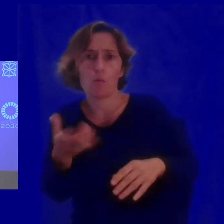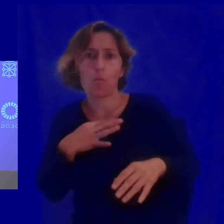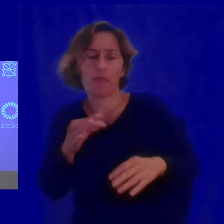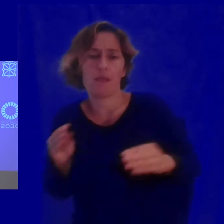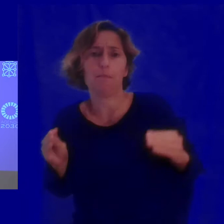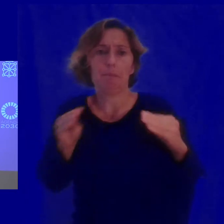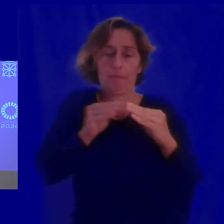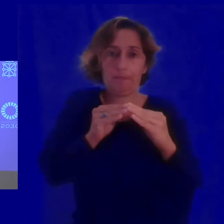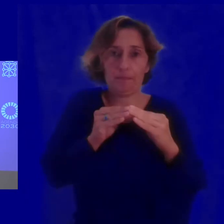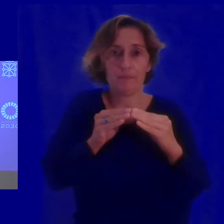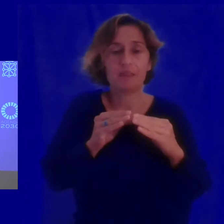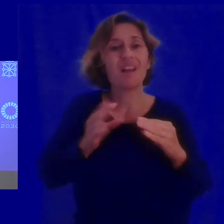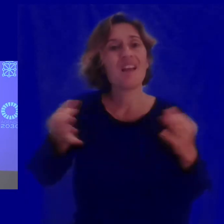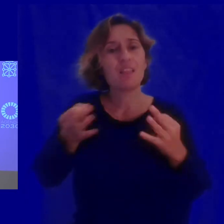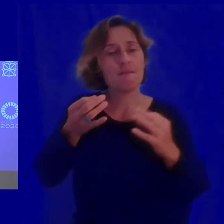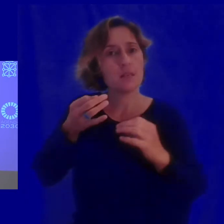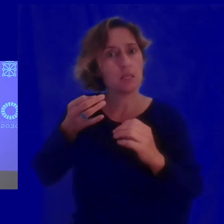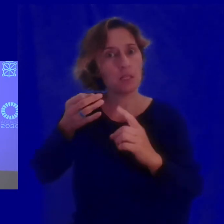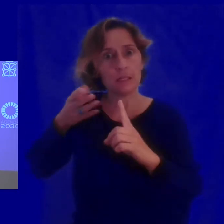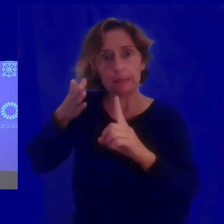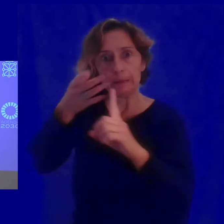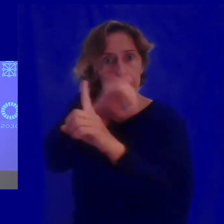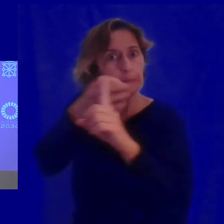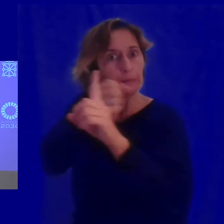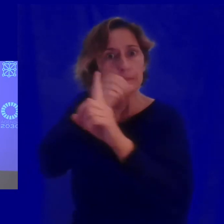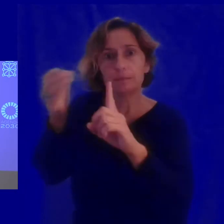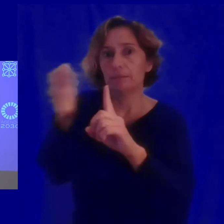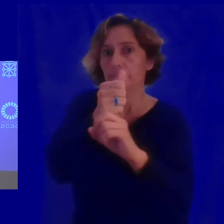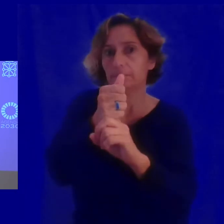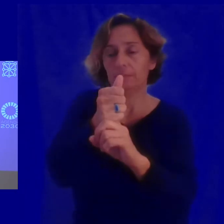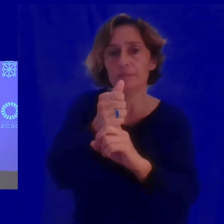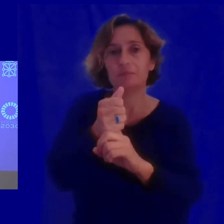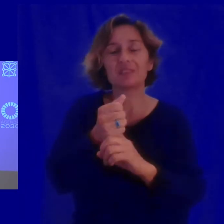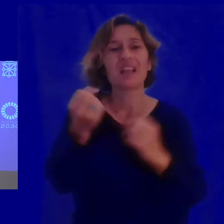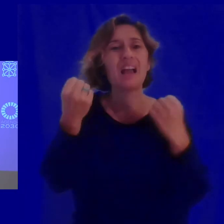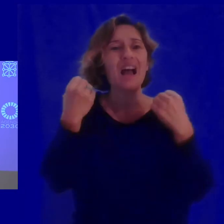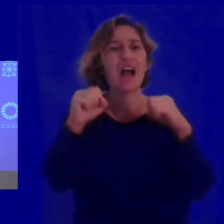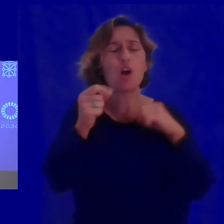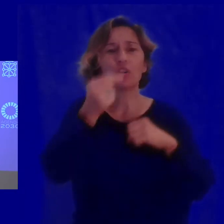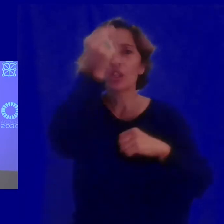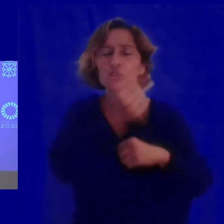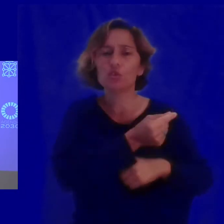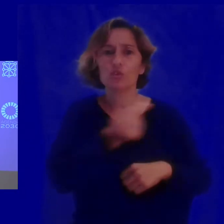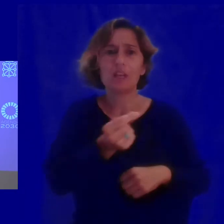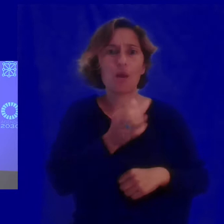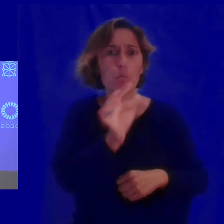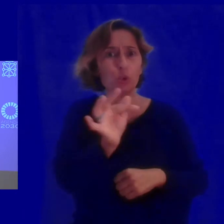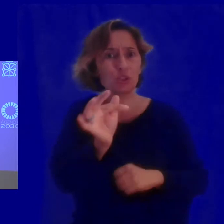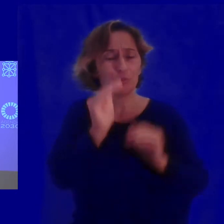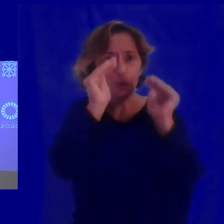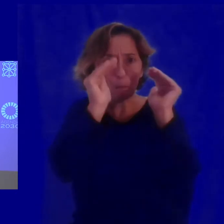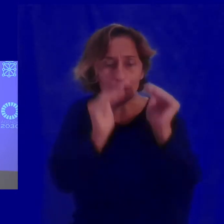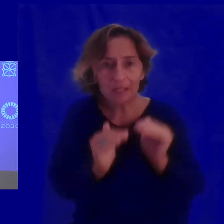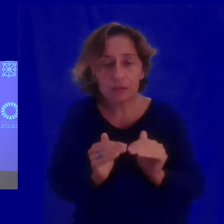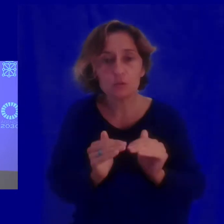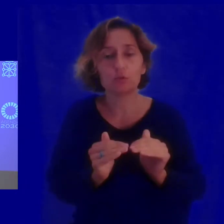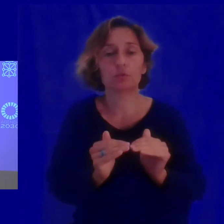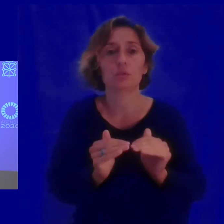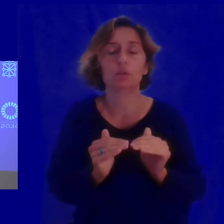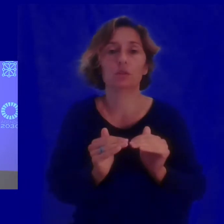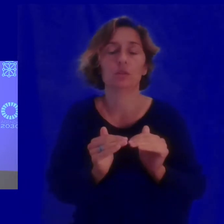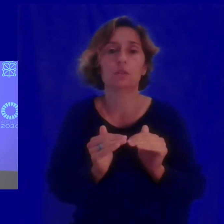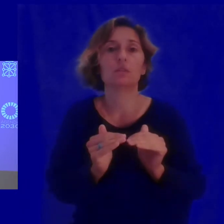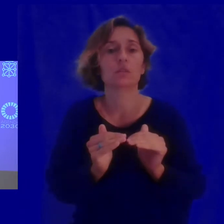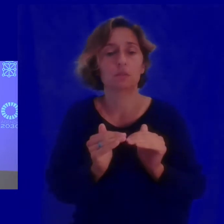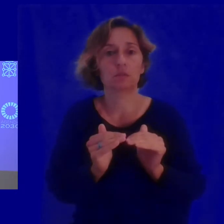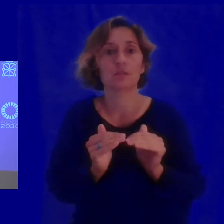Debemos ser muy ambiciosos en esto. Aunque bajan el total de casos, como estamos comentando, cualitativamente